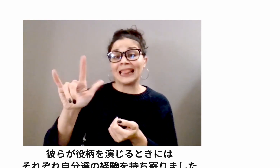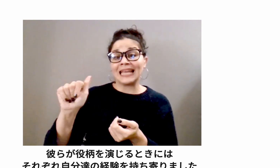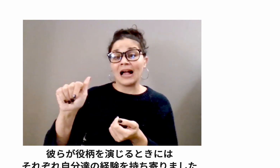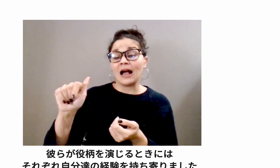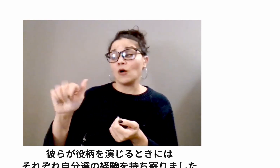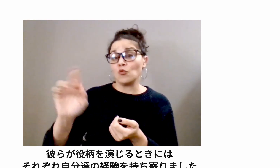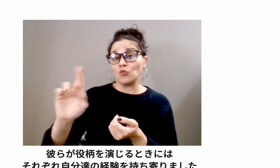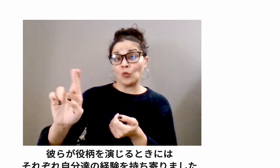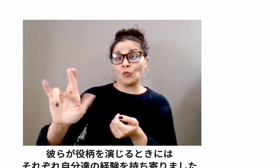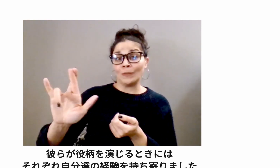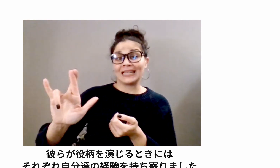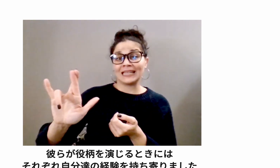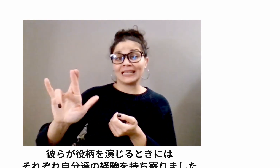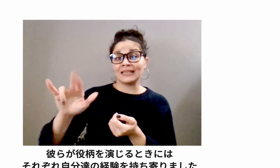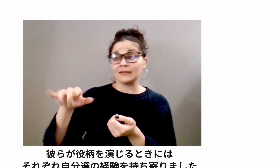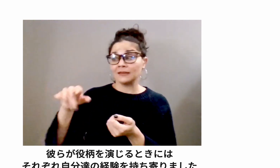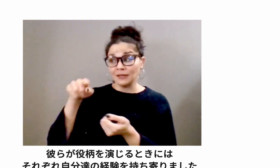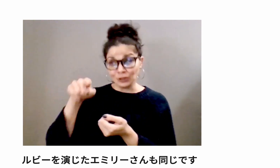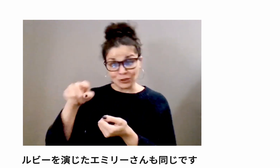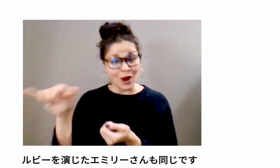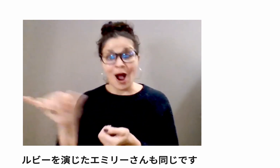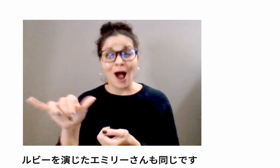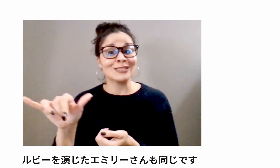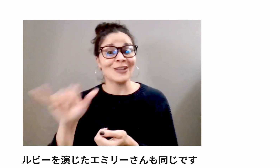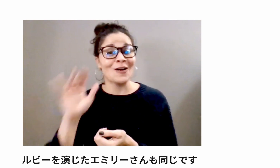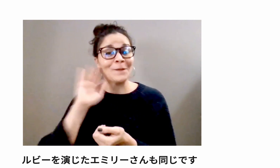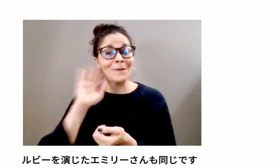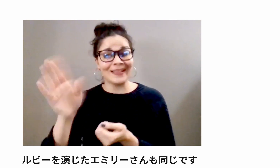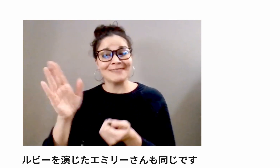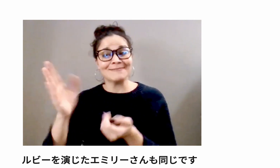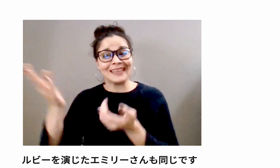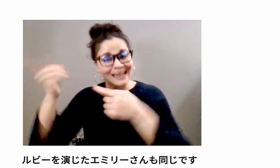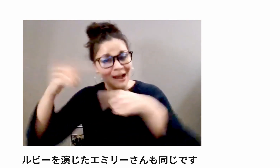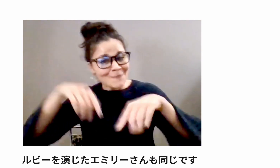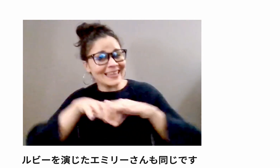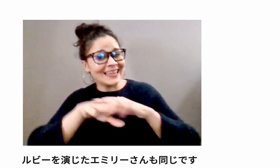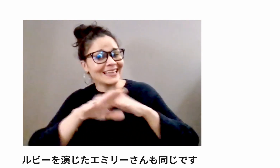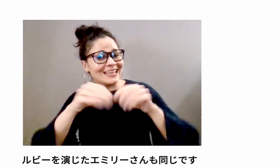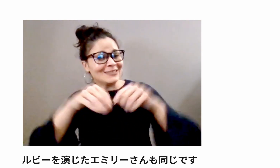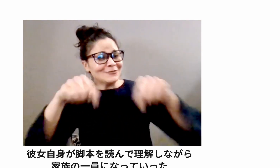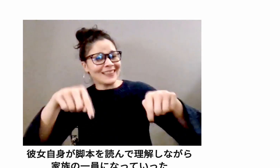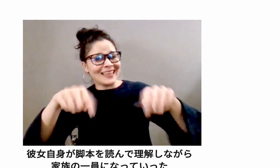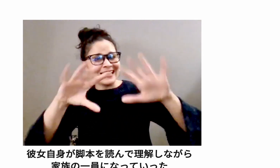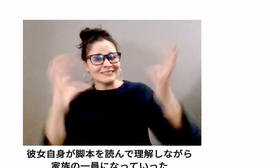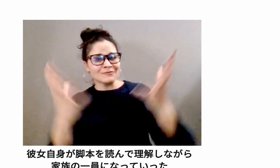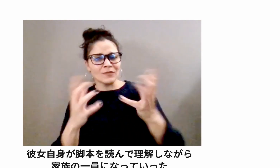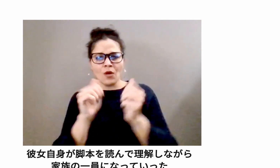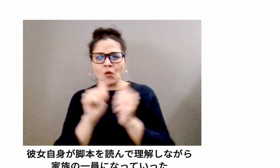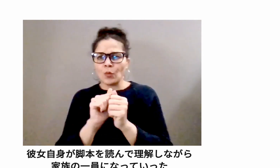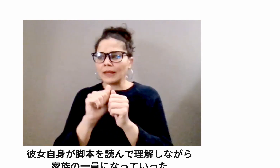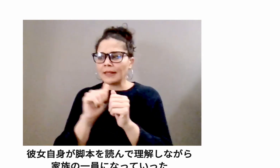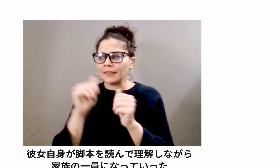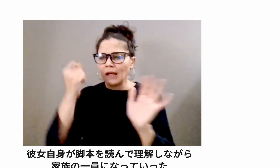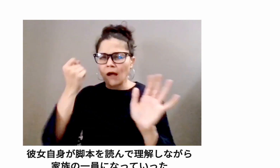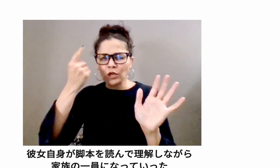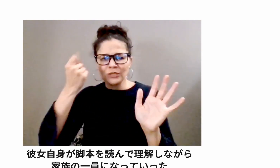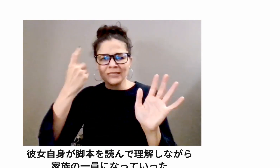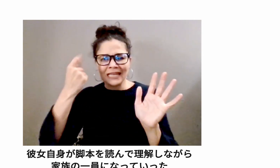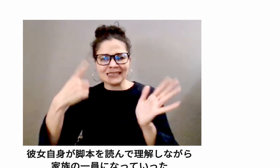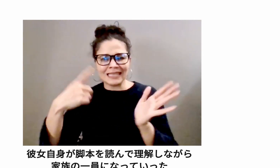くかということを自分たちの経験を持ち寄った。そしてまたルビーを演じたエミリーさんも同じです。彼女自身がこの家族の中